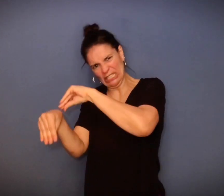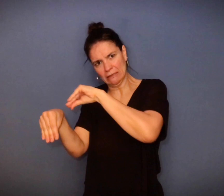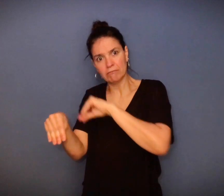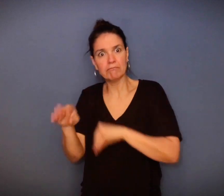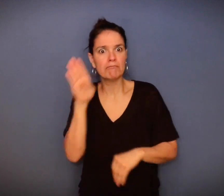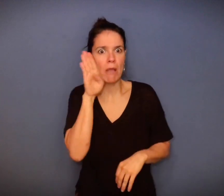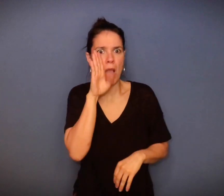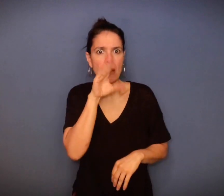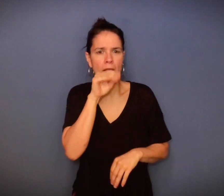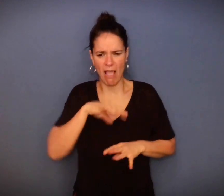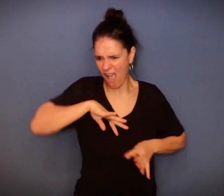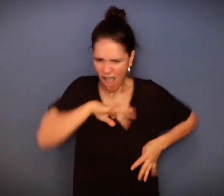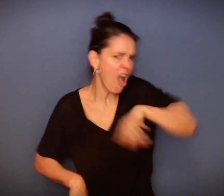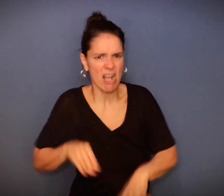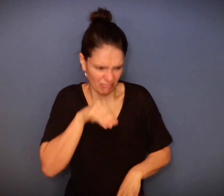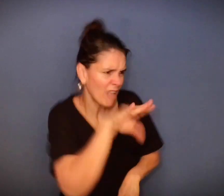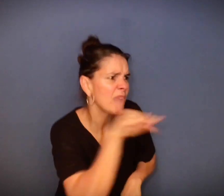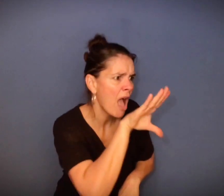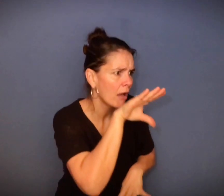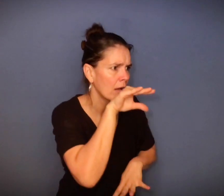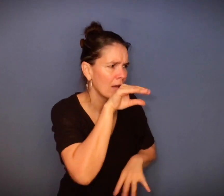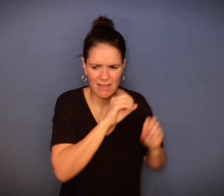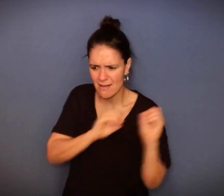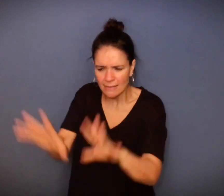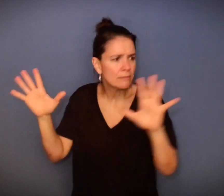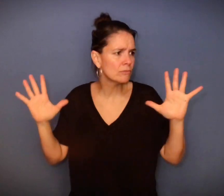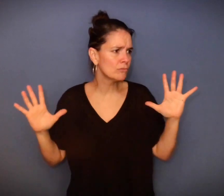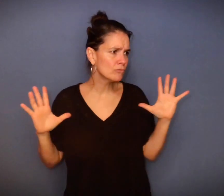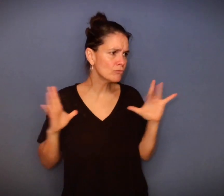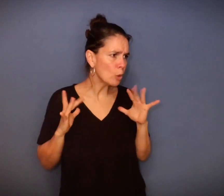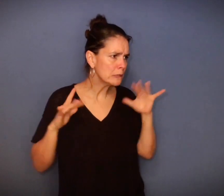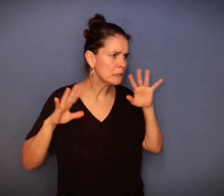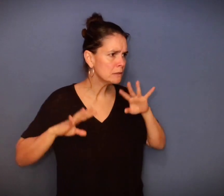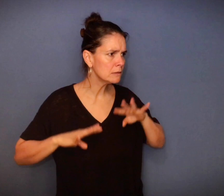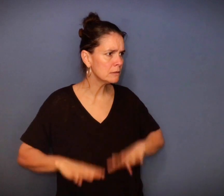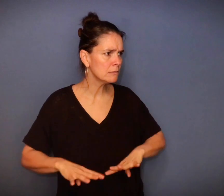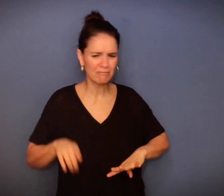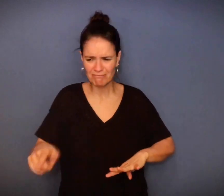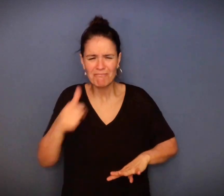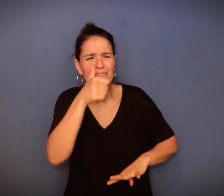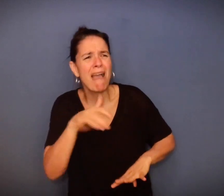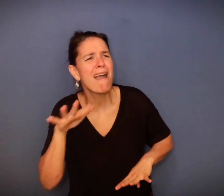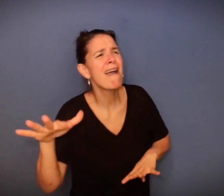Celui-là, nous n'en voulons pas. Et aussitôt une canne lui mordit le cou. Laisse-le tranquille, dit la mère, il ne fait de mal à